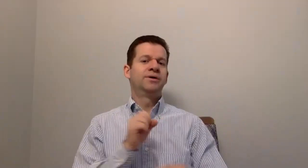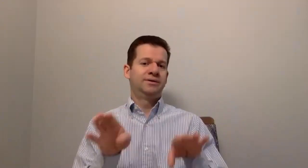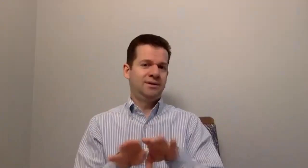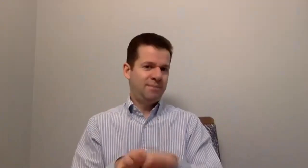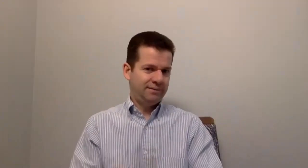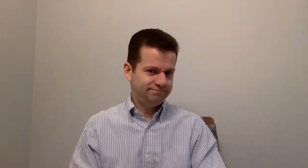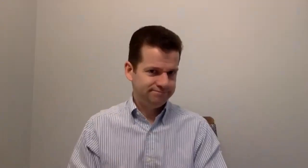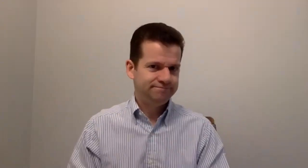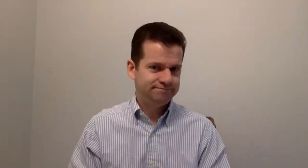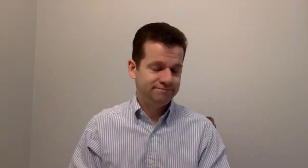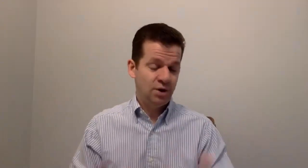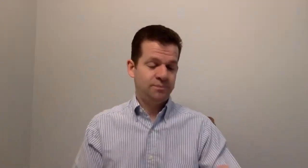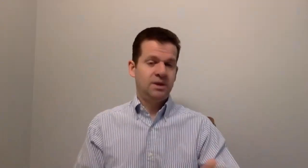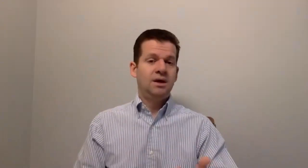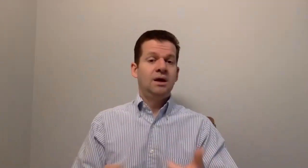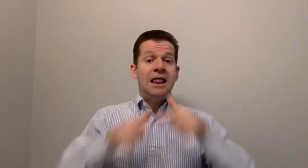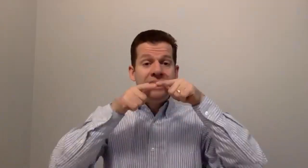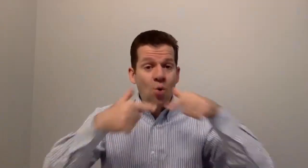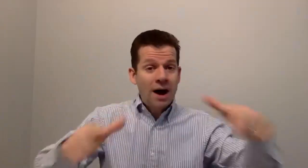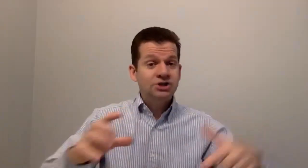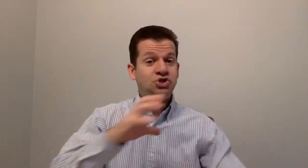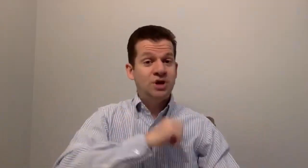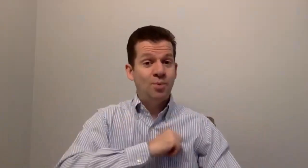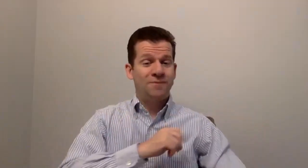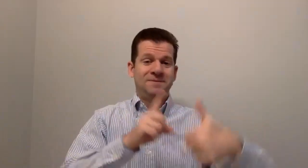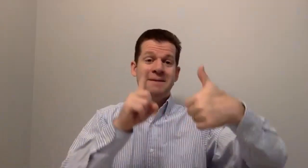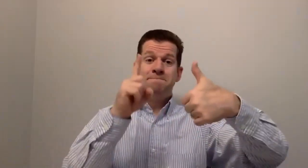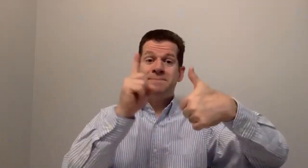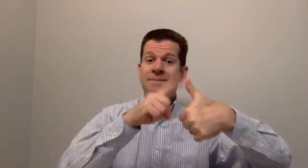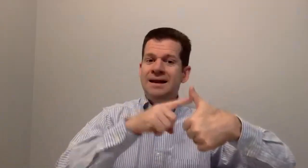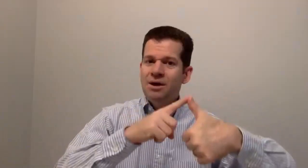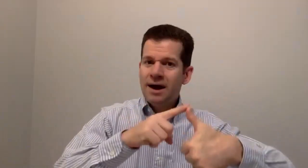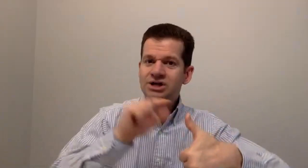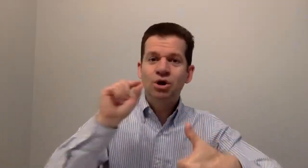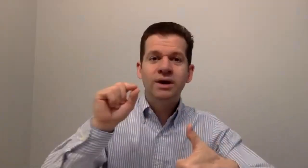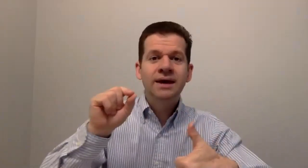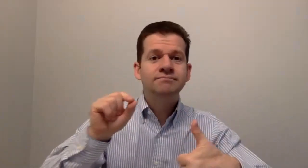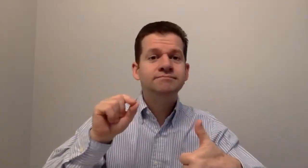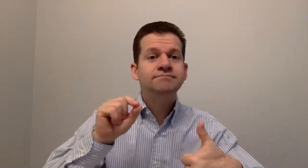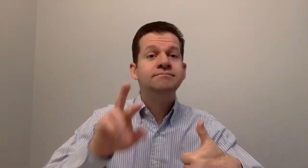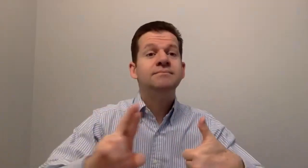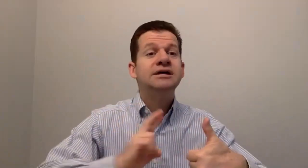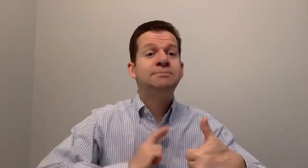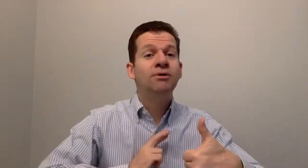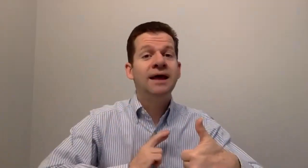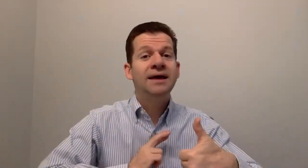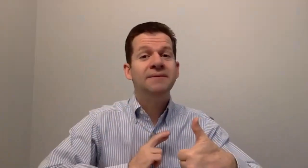amor também. Então. Linguagens de amor. Primeira linguagem é o quê? Respondem aí.